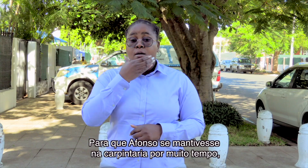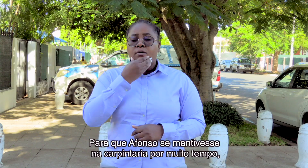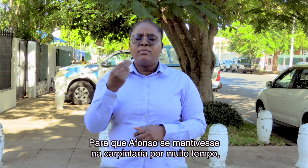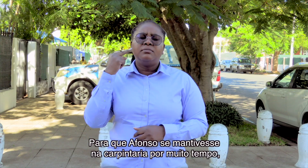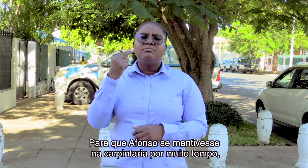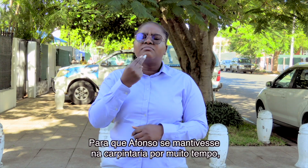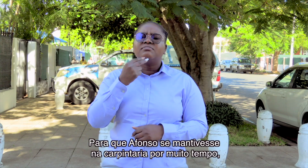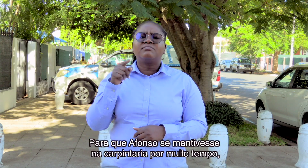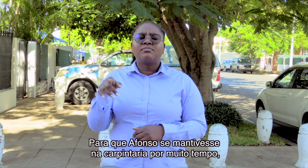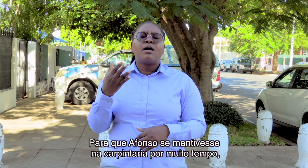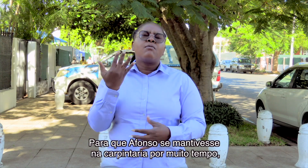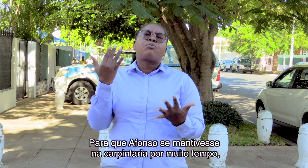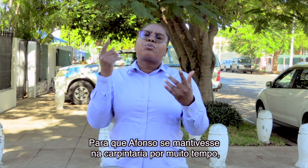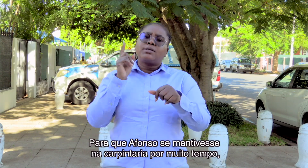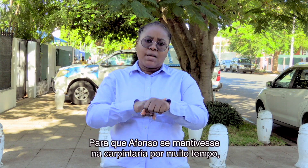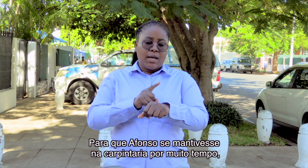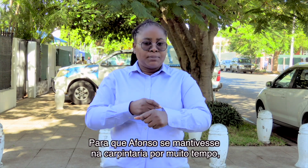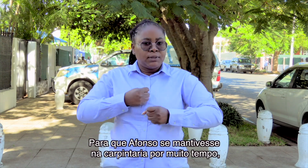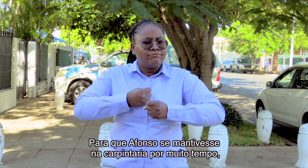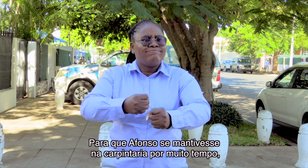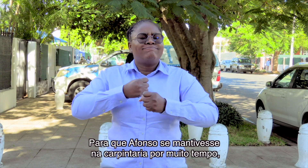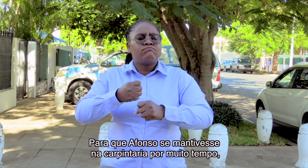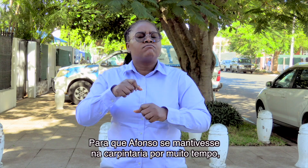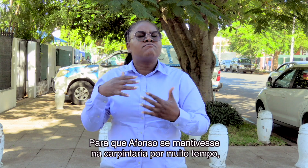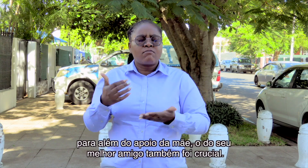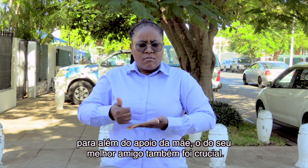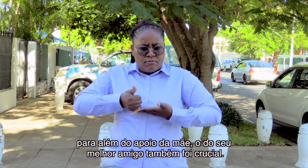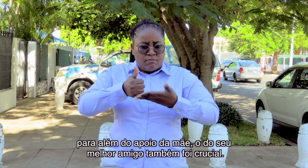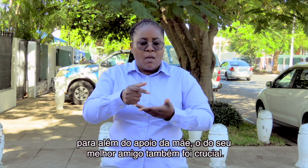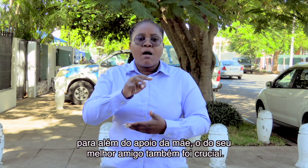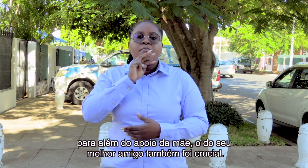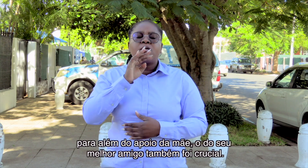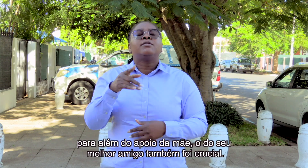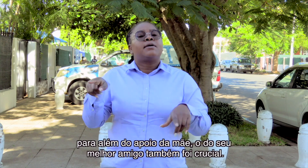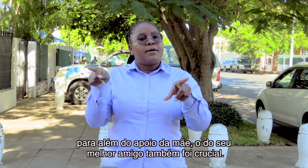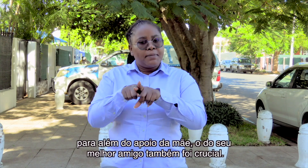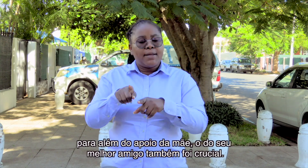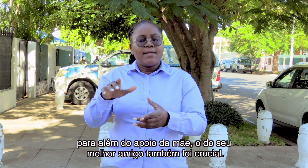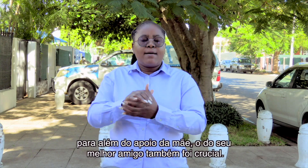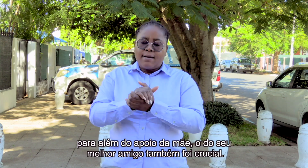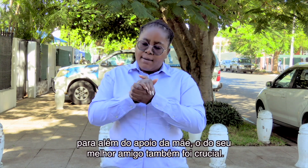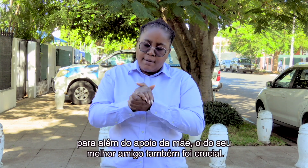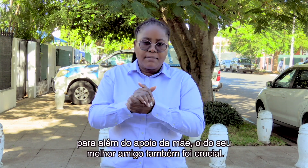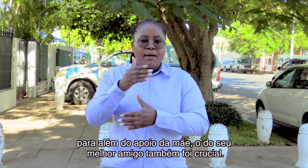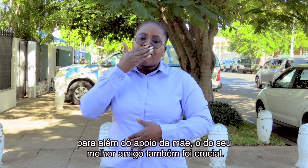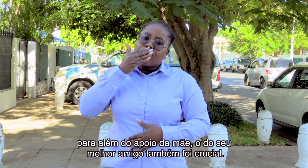Para que Afonso se mantivesse na carpintaria por muito tempo, para além do apoio da mãe, o do seu melhor amigo também